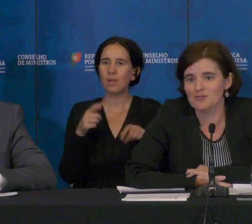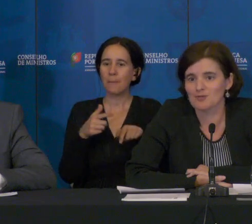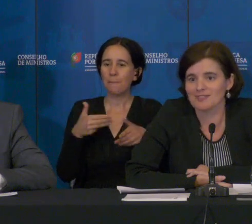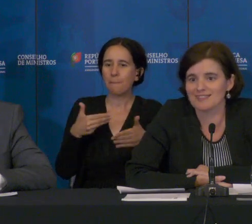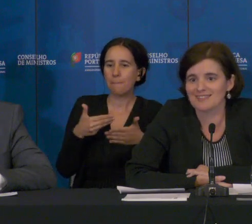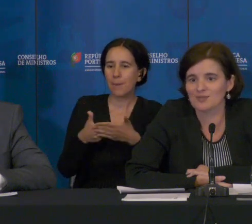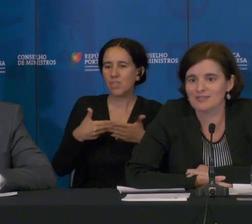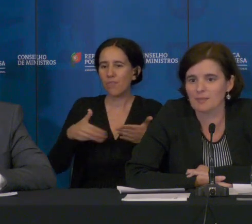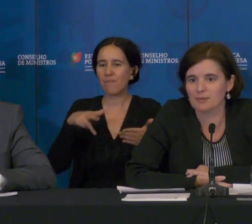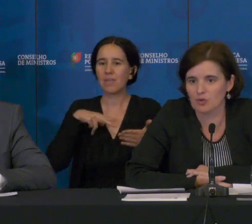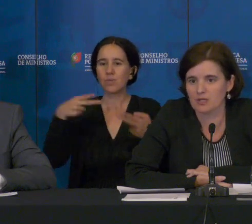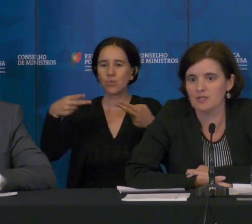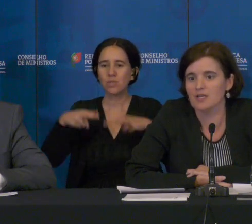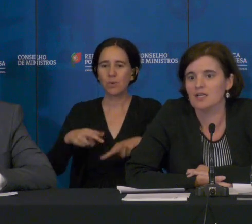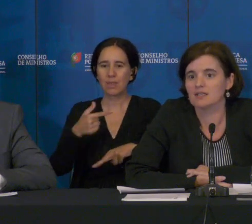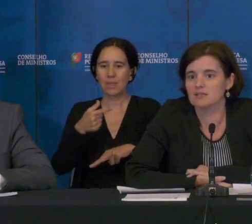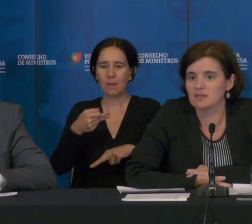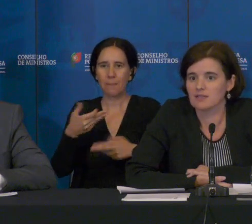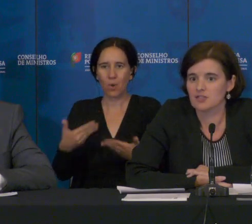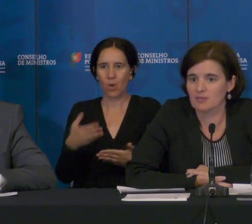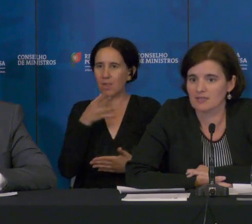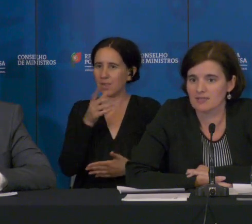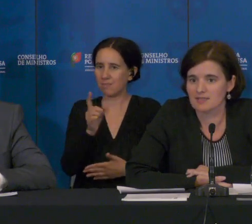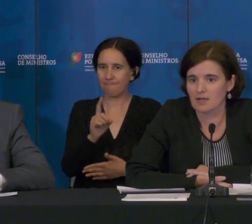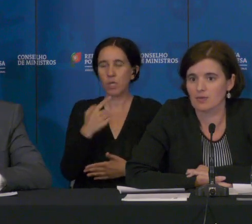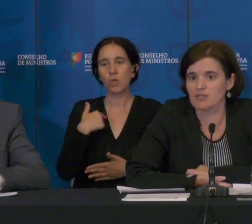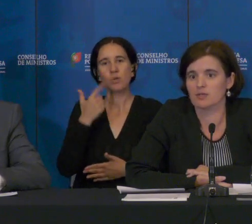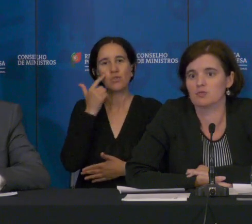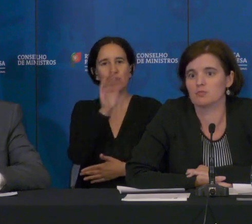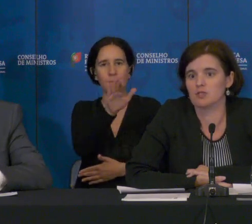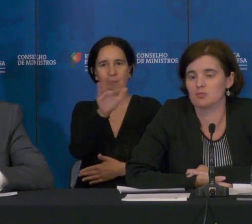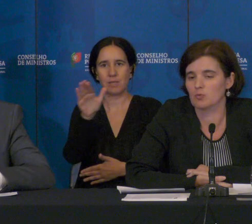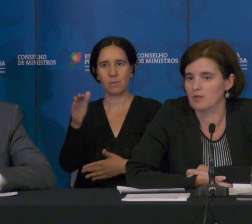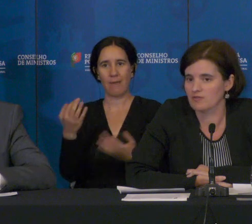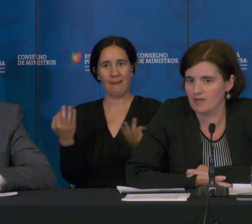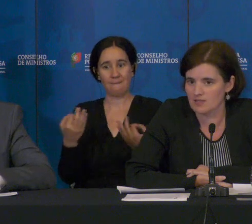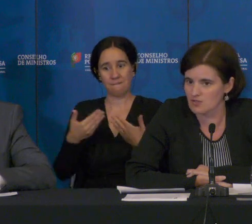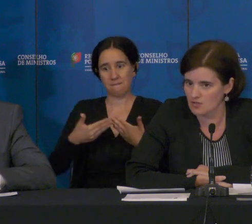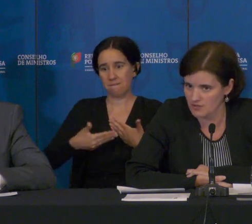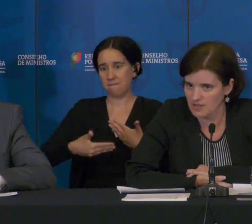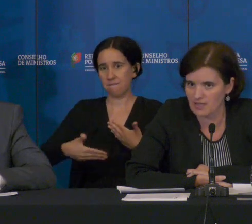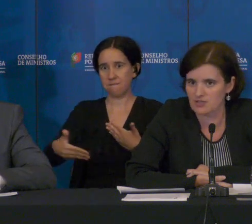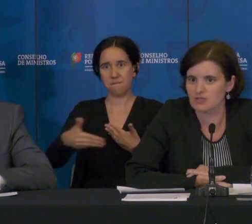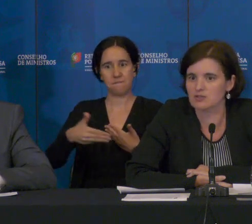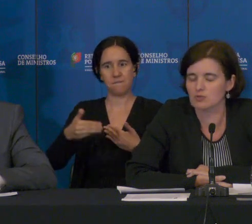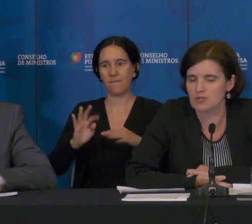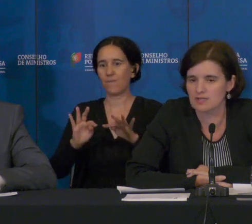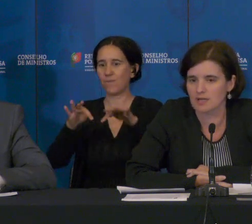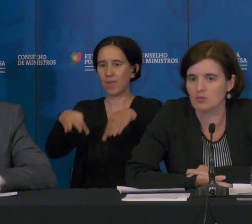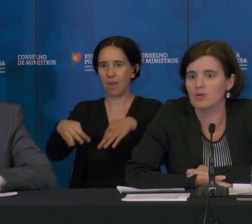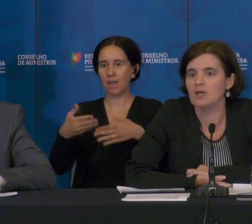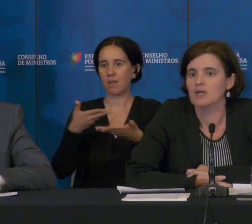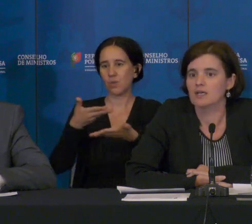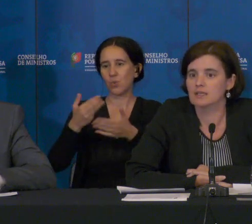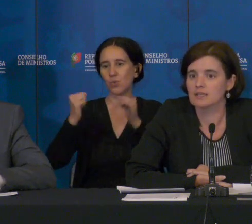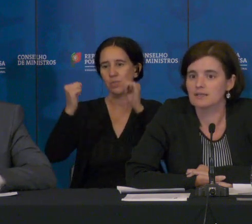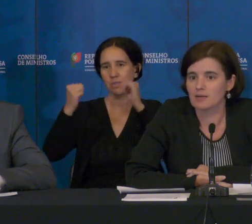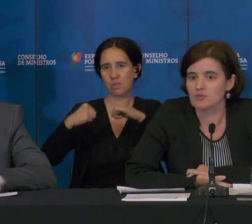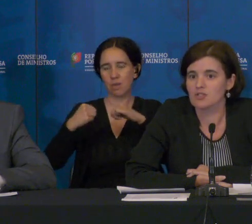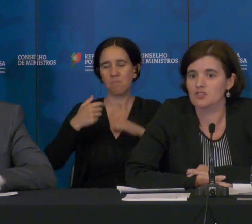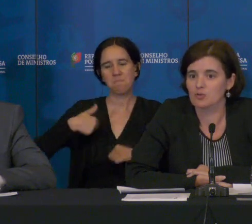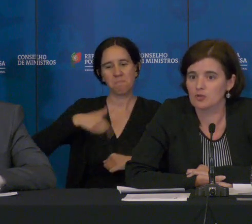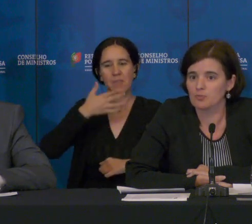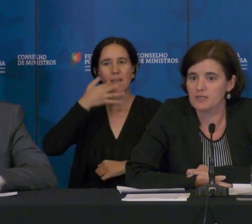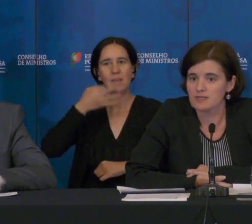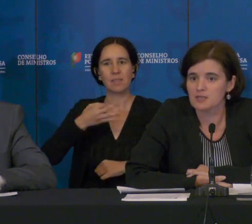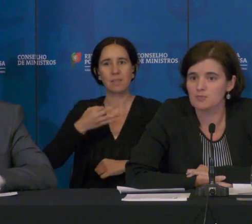de uma nacionalização da TAP agora. Aquilo que quis chamar a atenção é que estamos mesmo em fases finais de negociação. Acreditamos